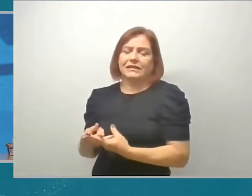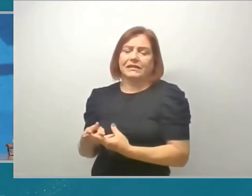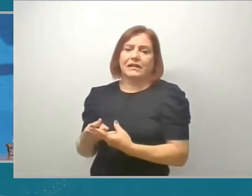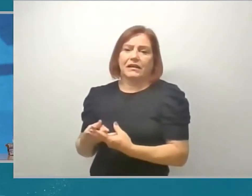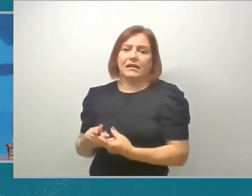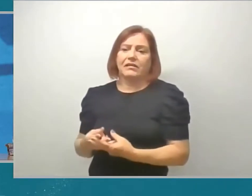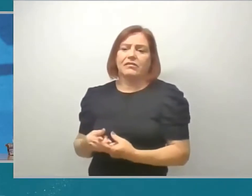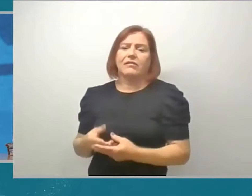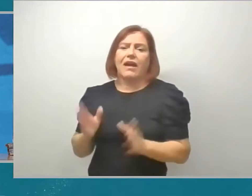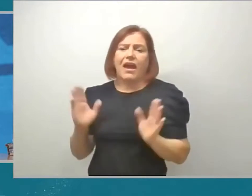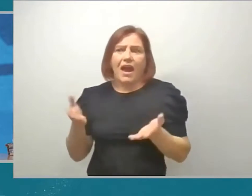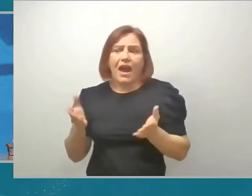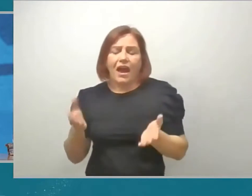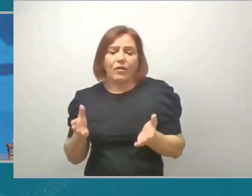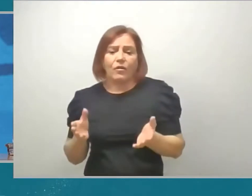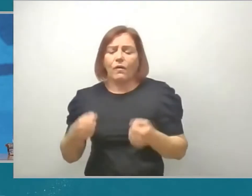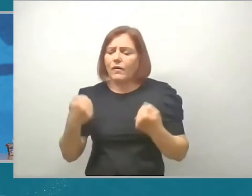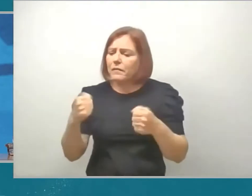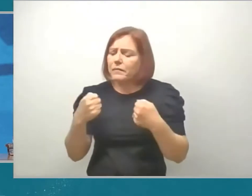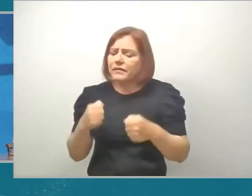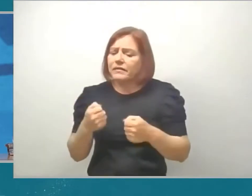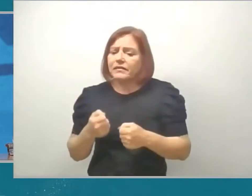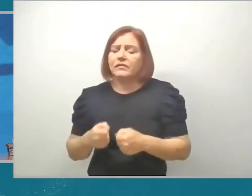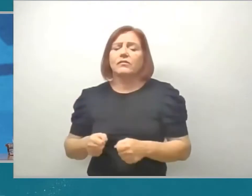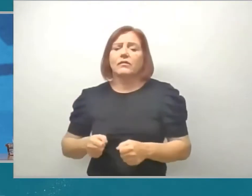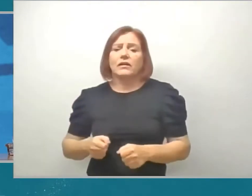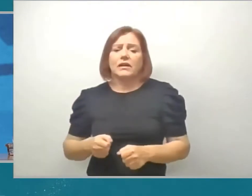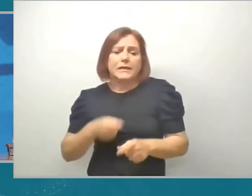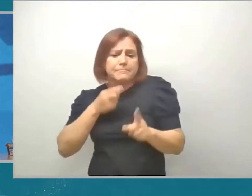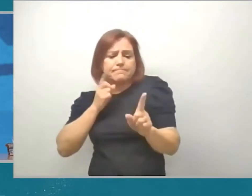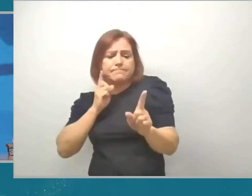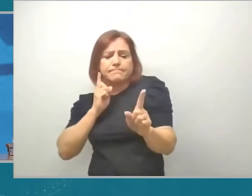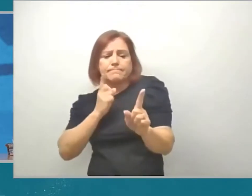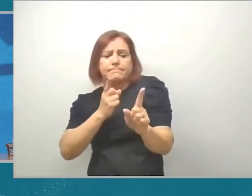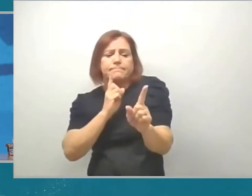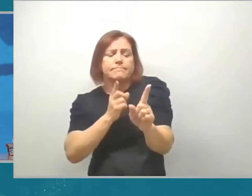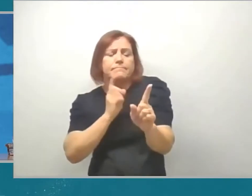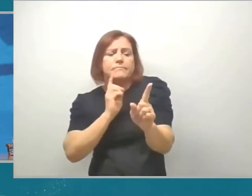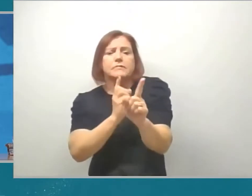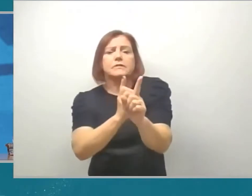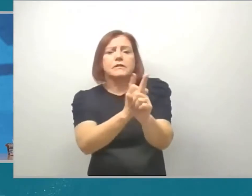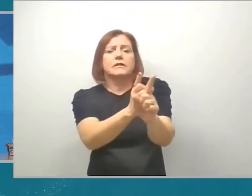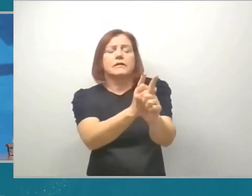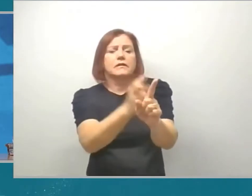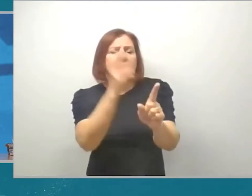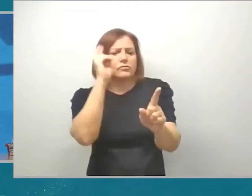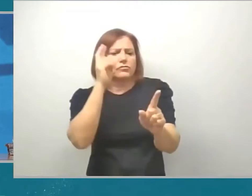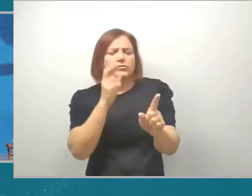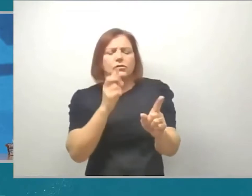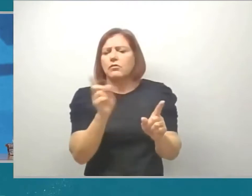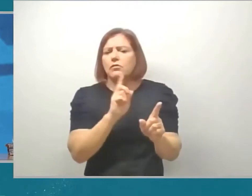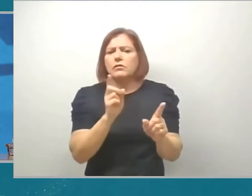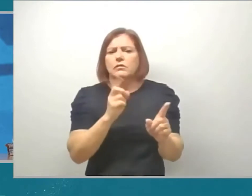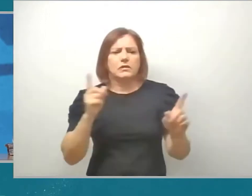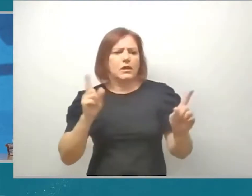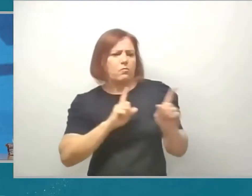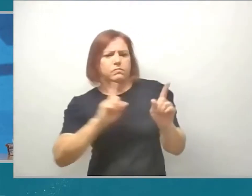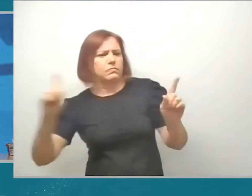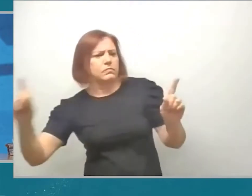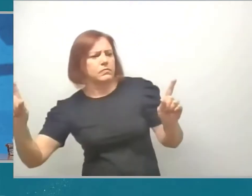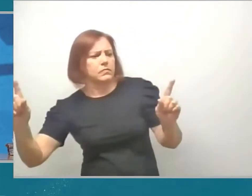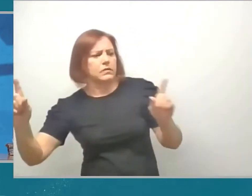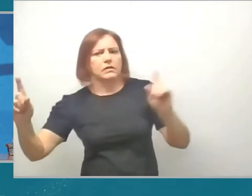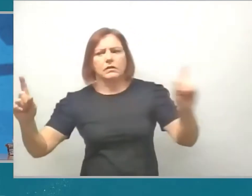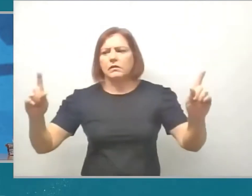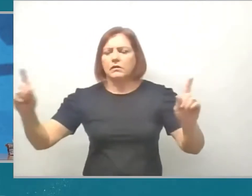Senhor. Você não pode ser uma competição, fazendo concorrência ao Senhor. Você tem que